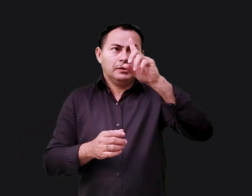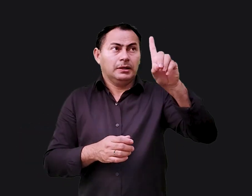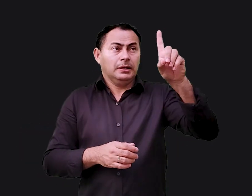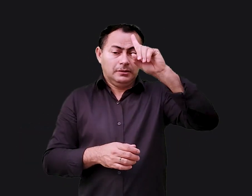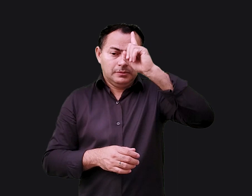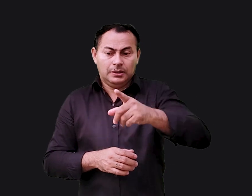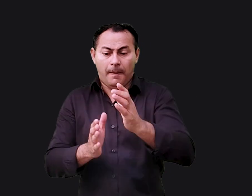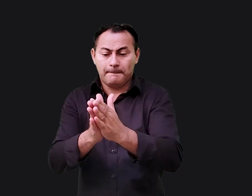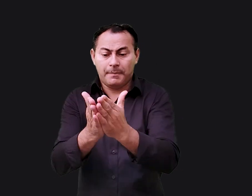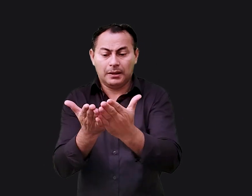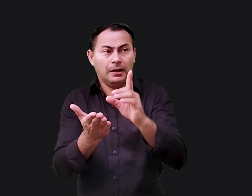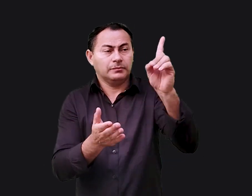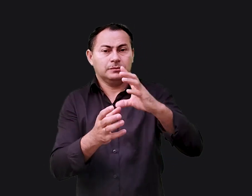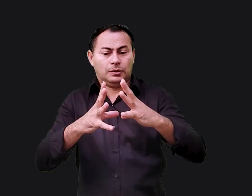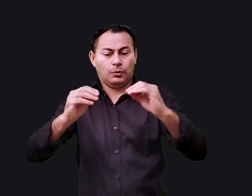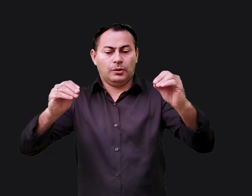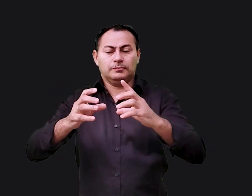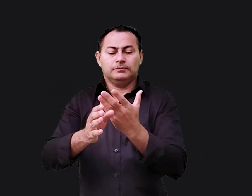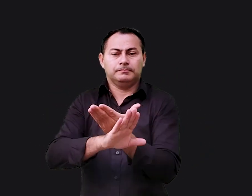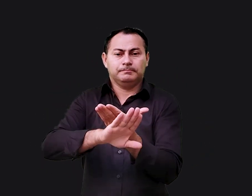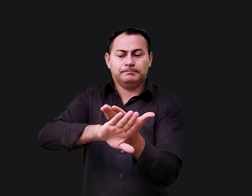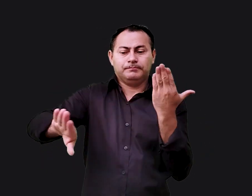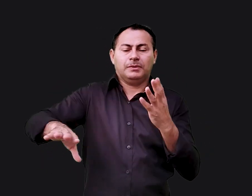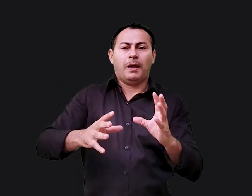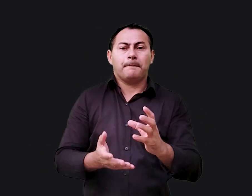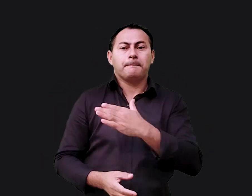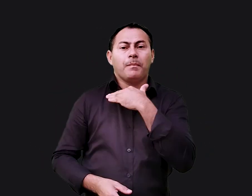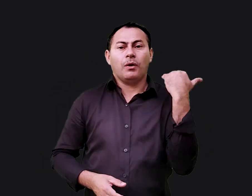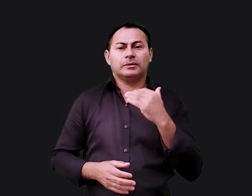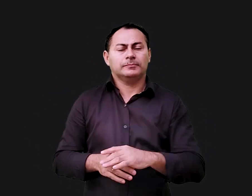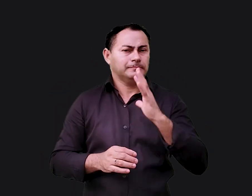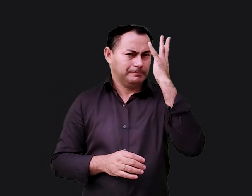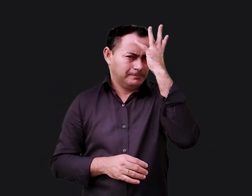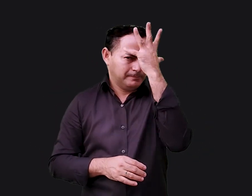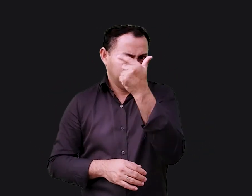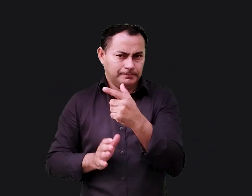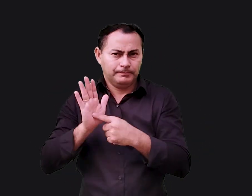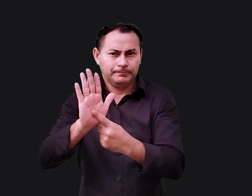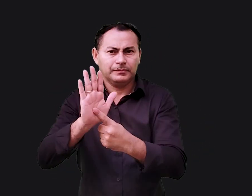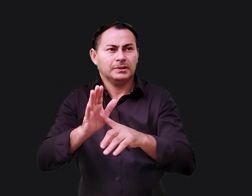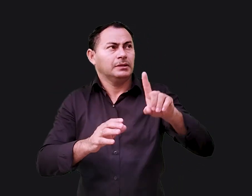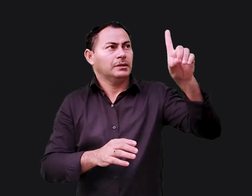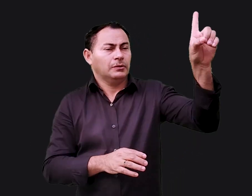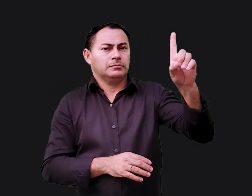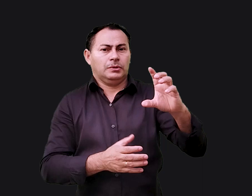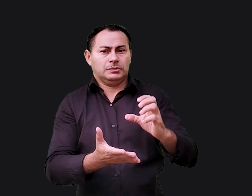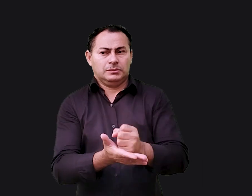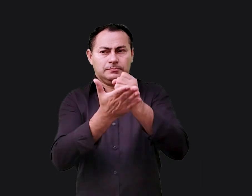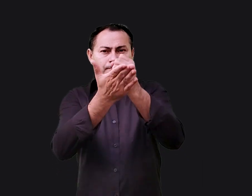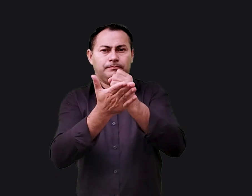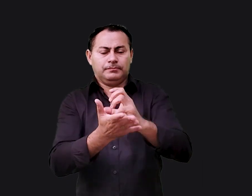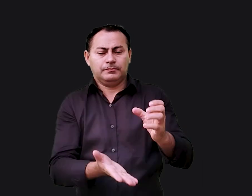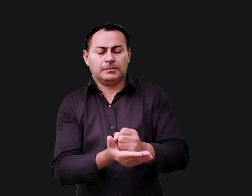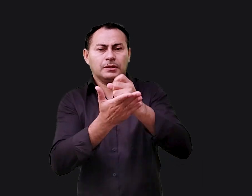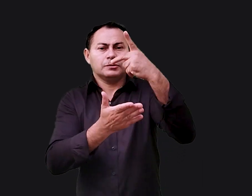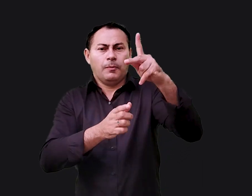ele enviou sua palavra e os curou e os livrou da Morte temos aqui uma linda ilustração de Deus o grande salvador